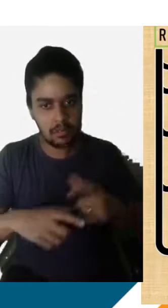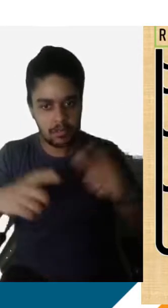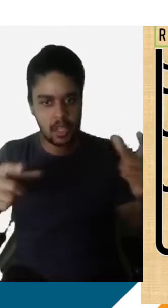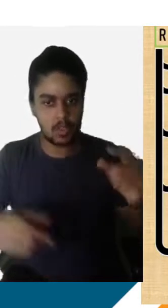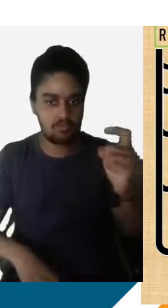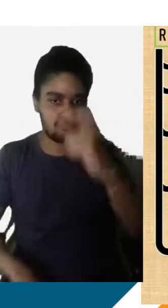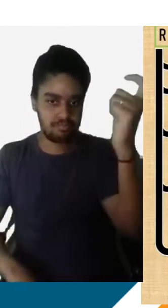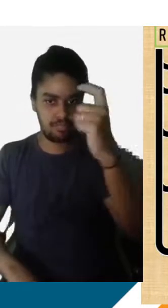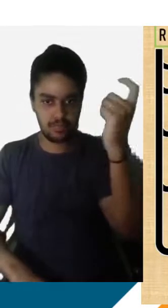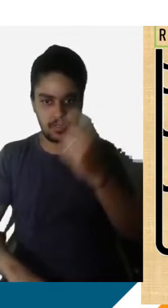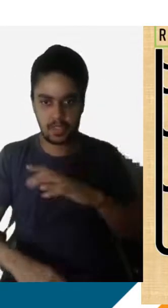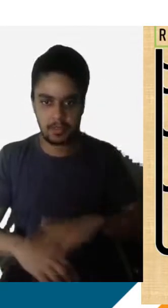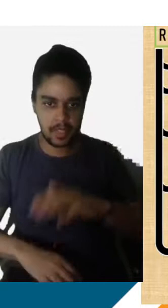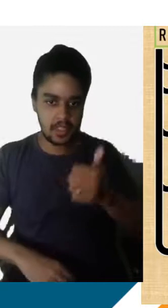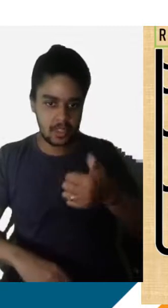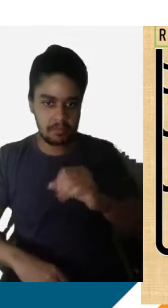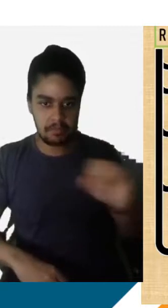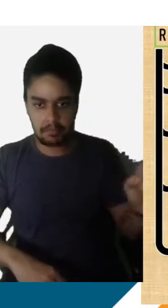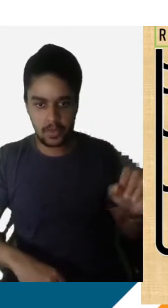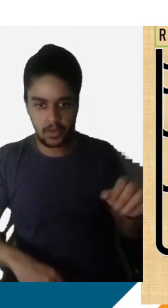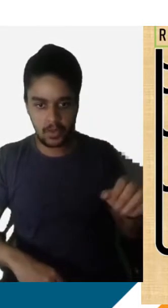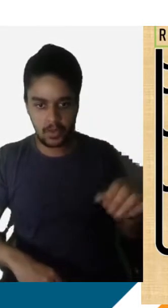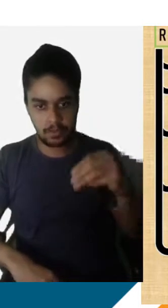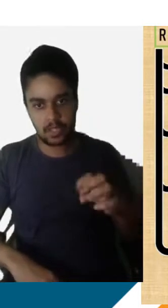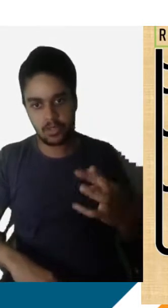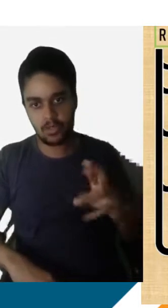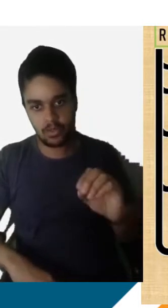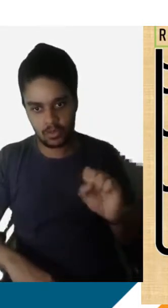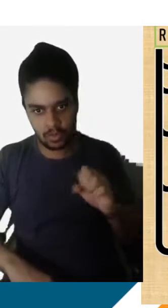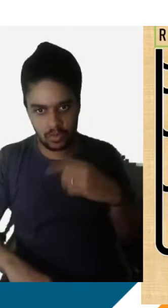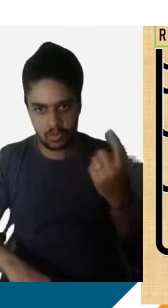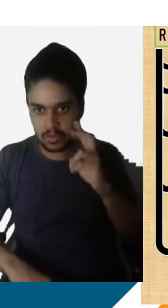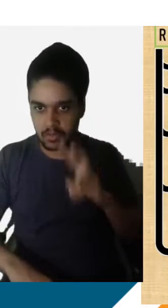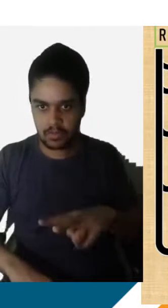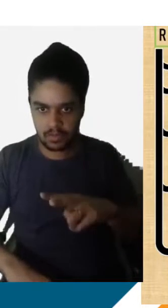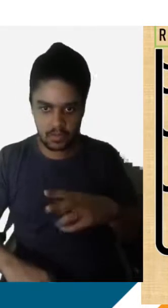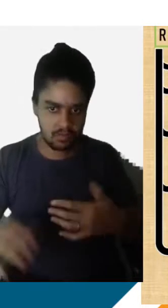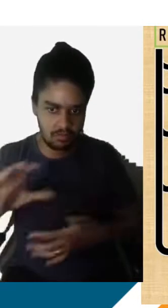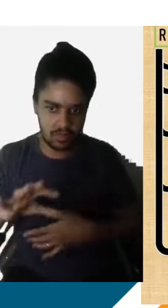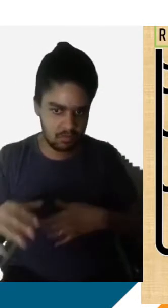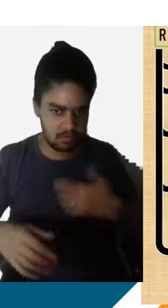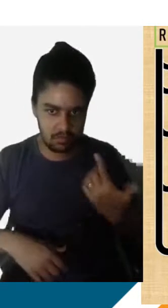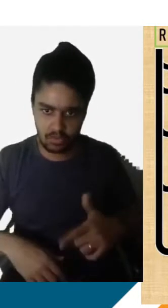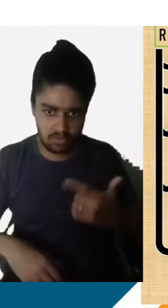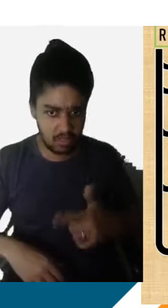corresponde à maior altitude, né? Correspondendo a mais de 1.000 metros. E quando a gente olha no mapa, a